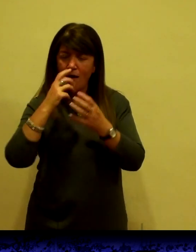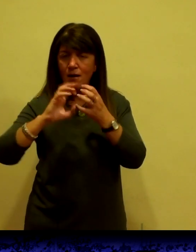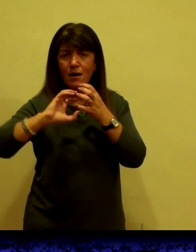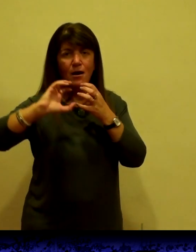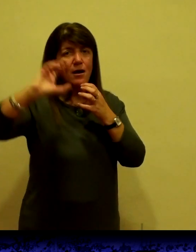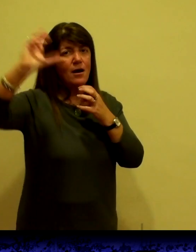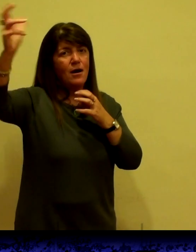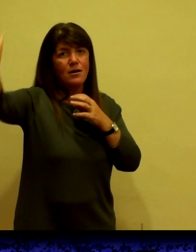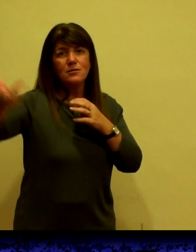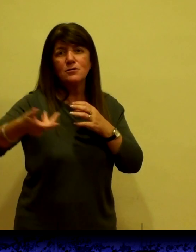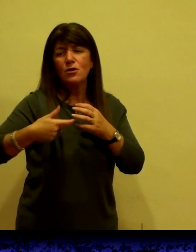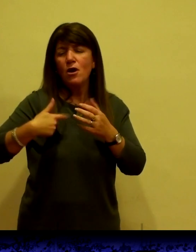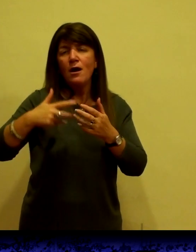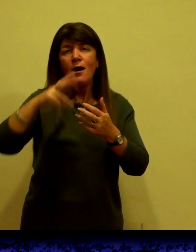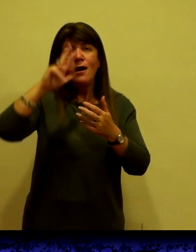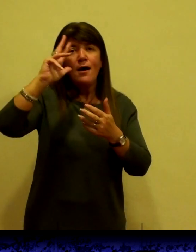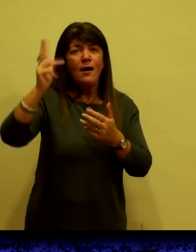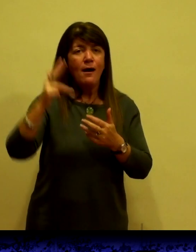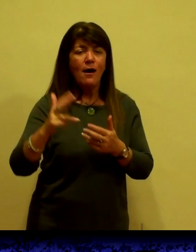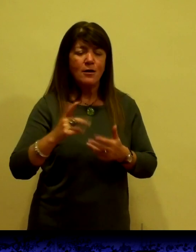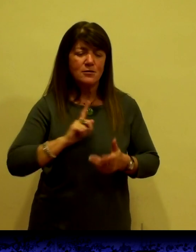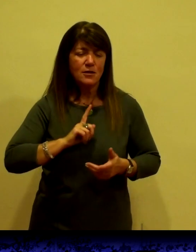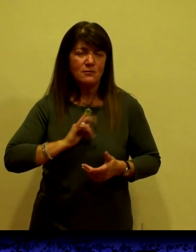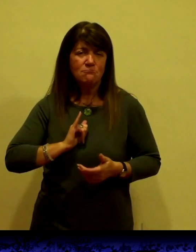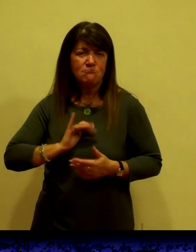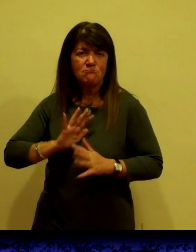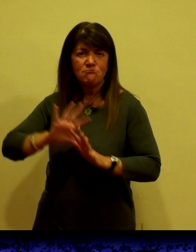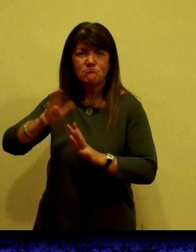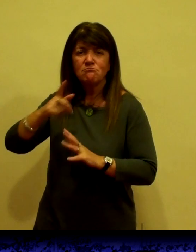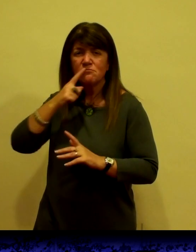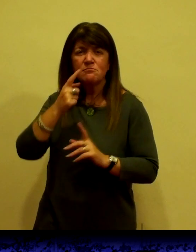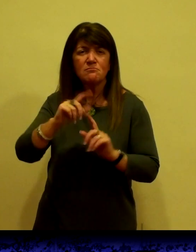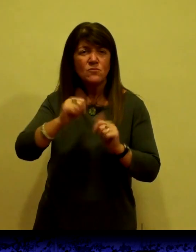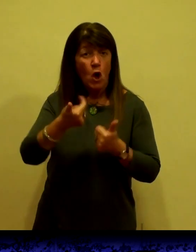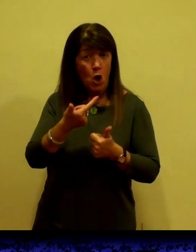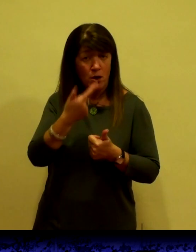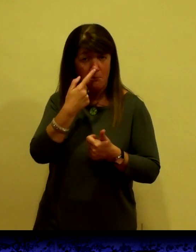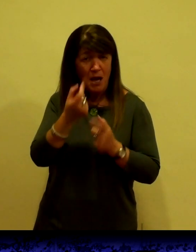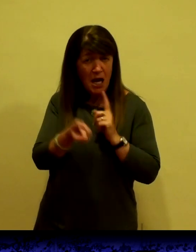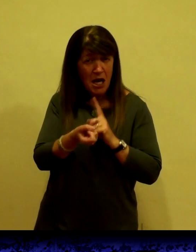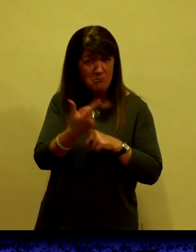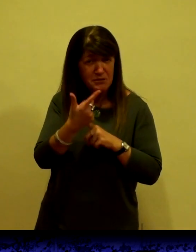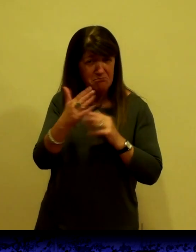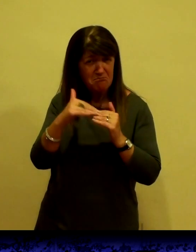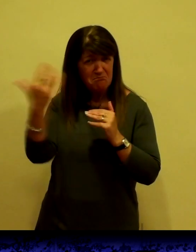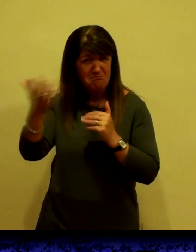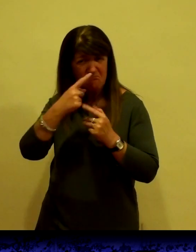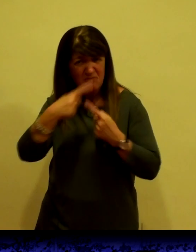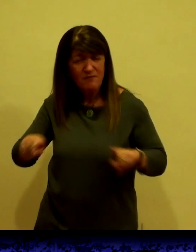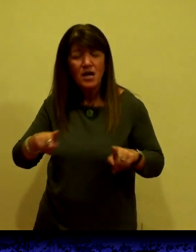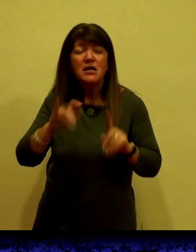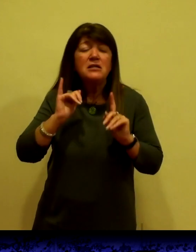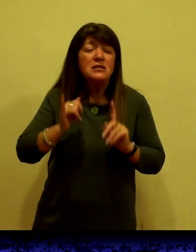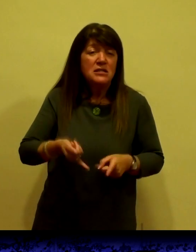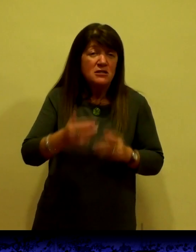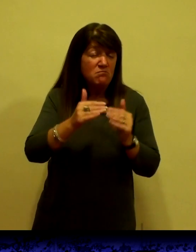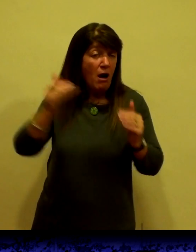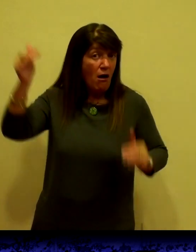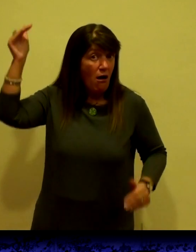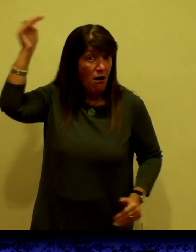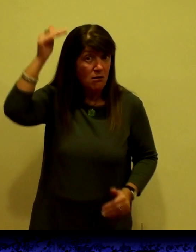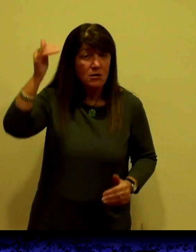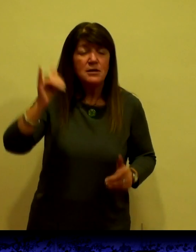di questi altrove, ecco. Quindi un alternativo ai massimi livelli. E poi i livelli